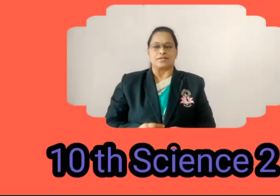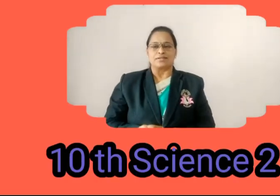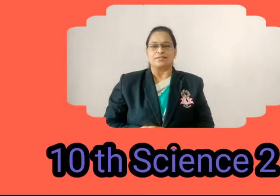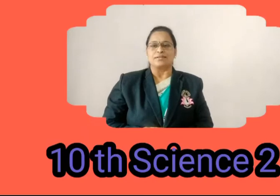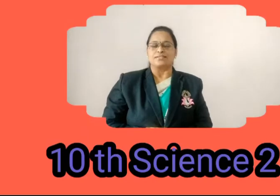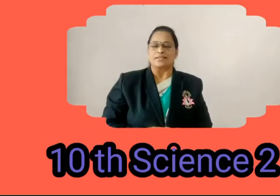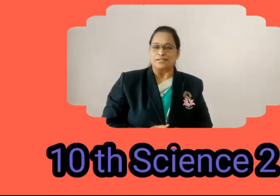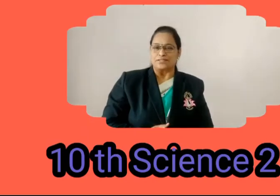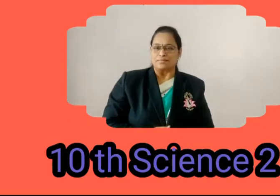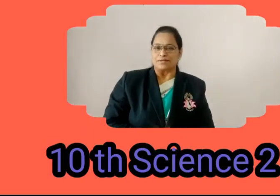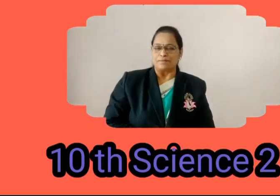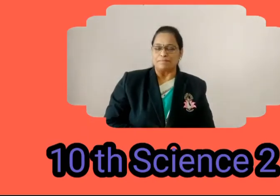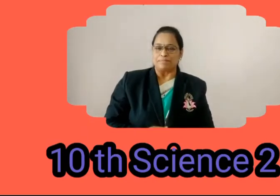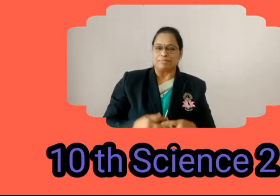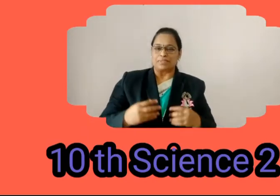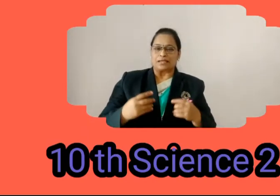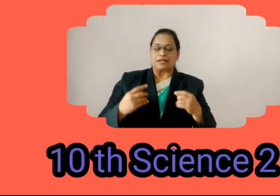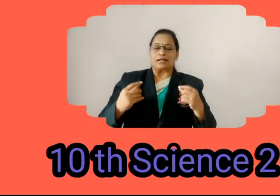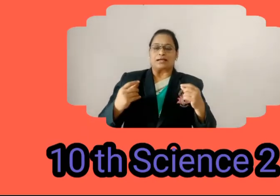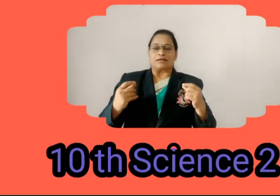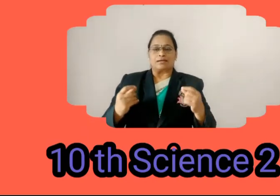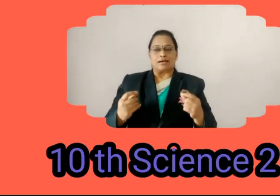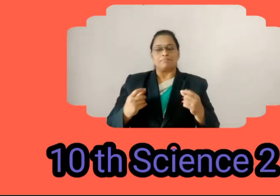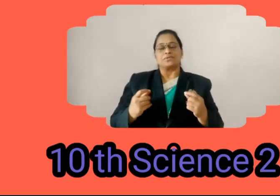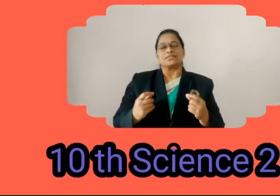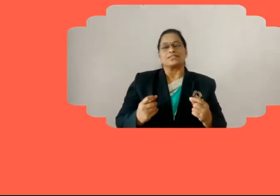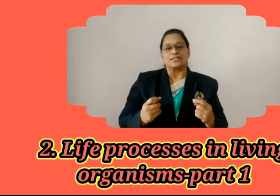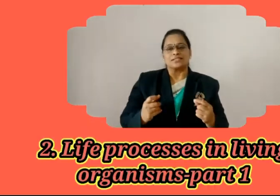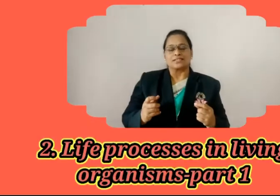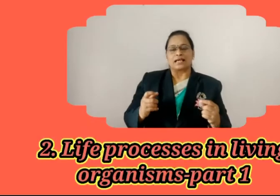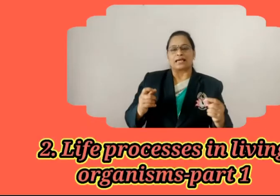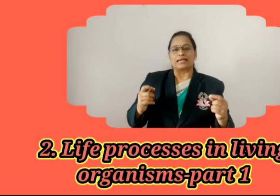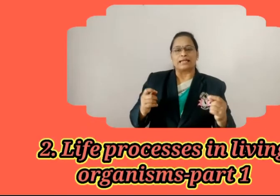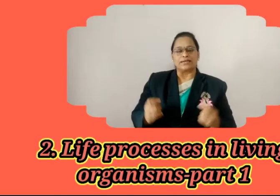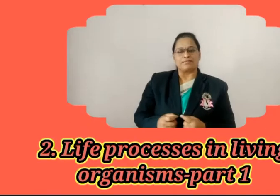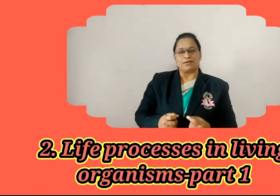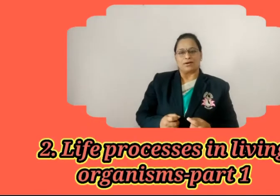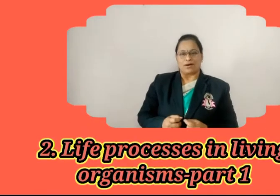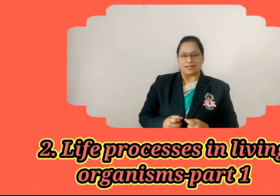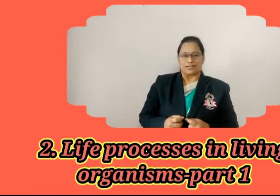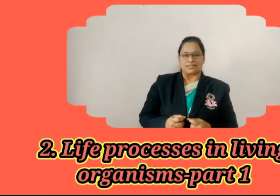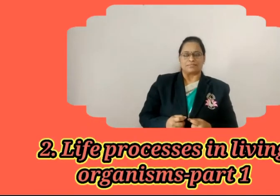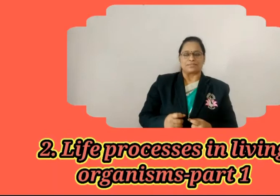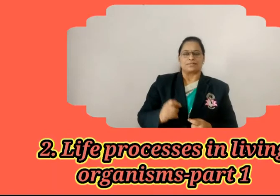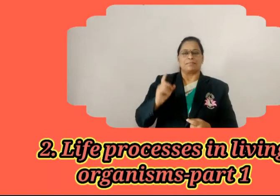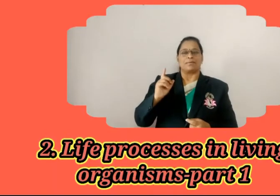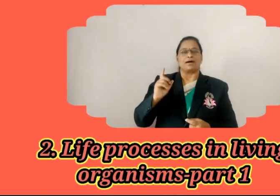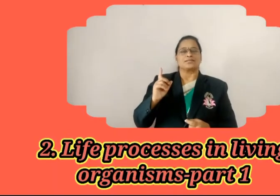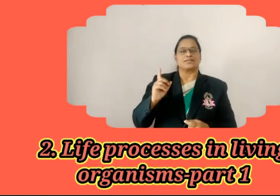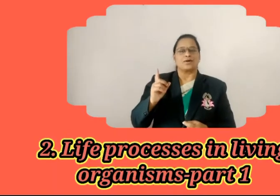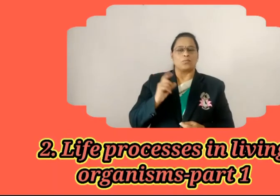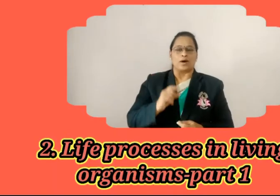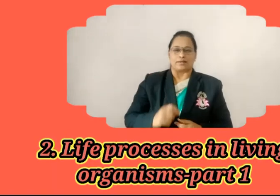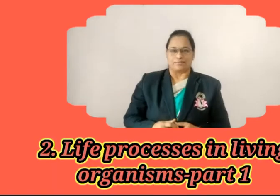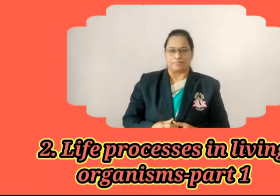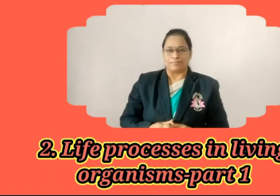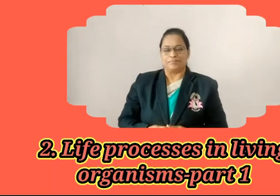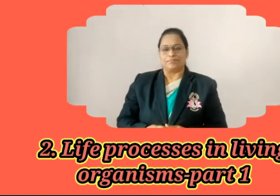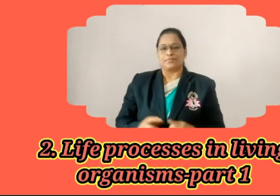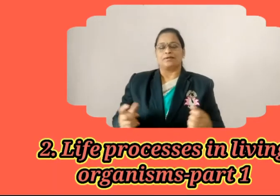हियर सेकंड चैप्टर लाइफ प्रोसेसेस इन लिविंग ऑर्गेनिजम्स पार्ट 1.